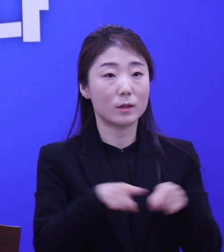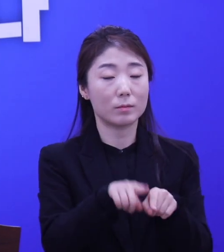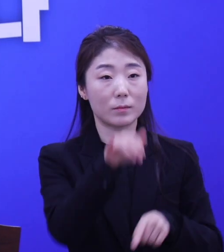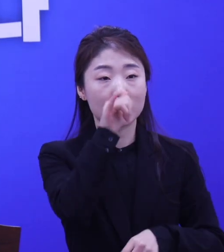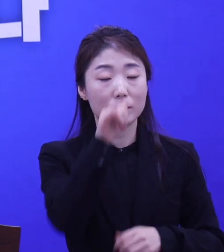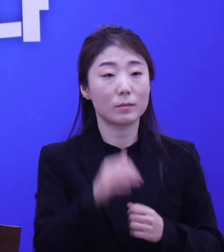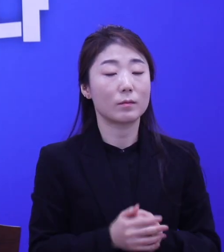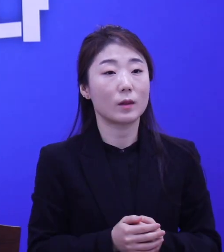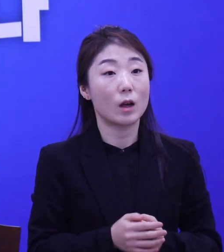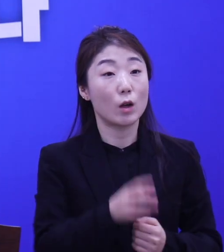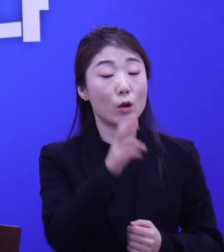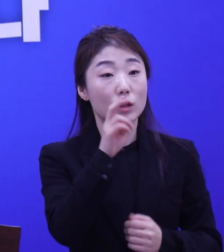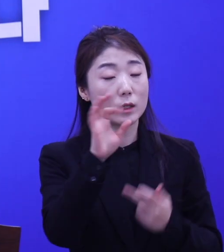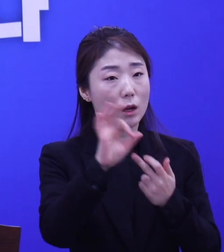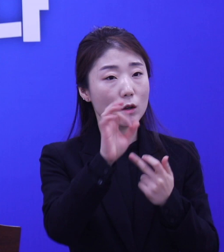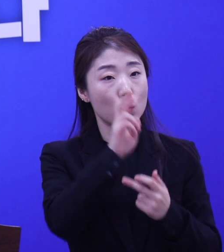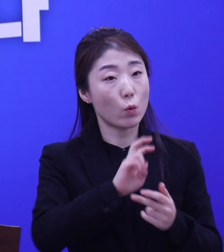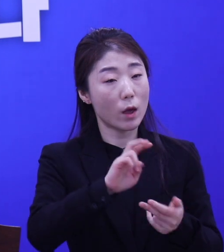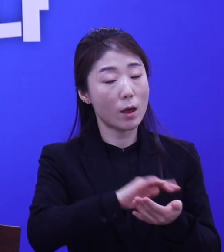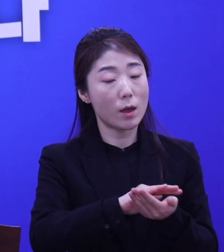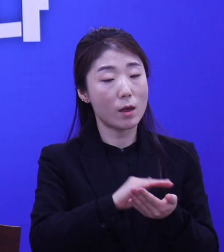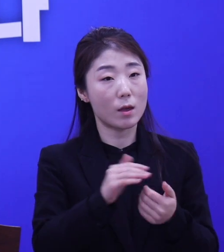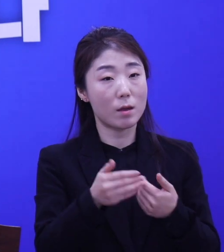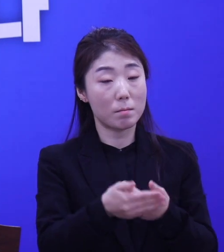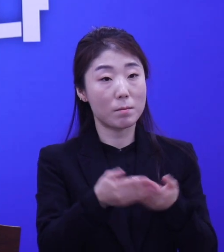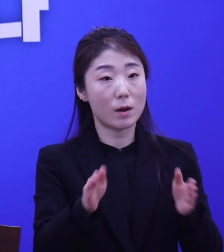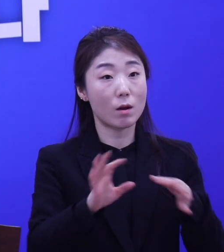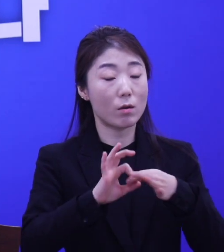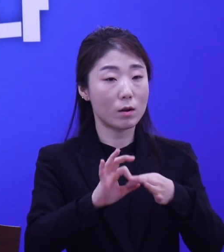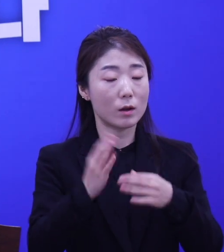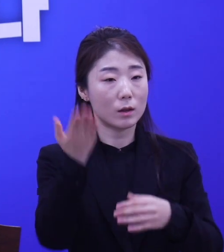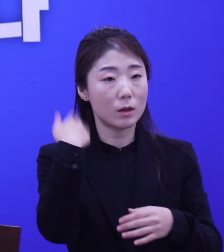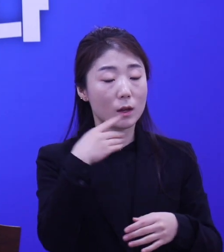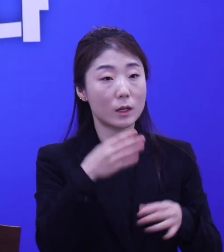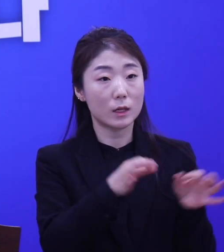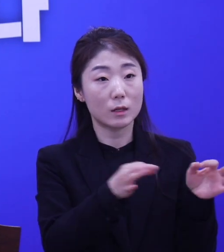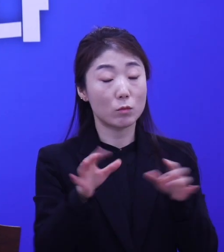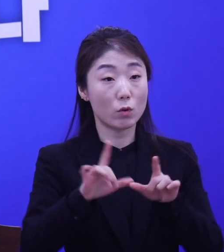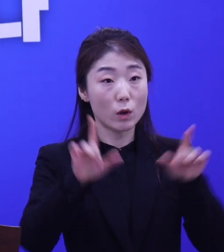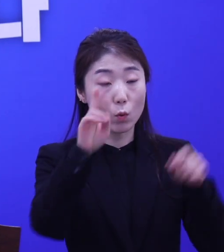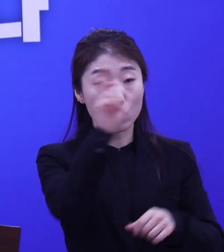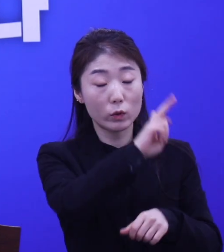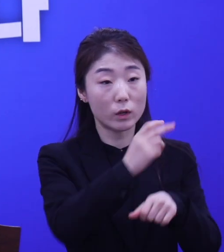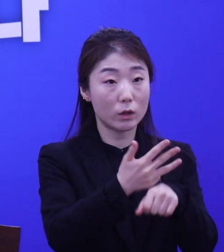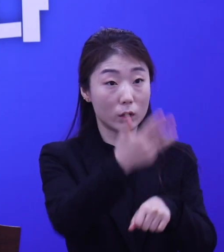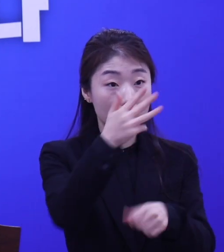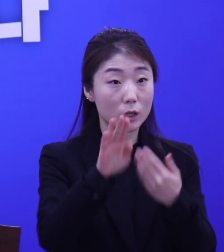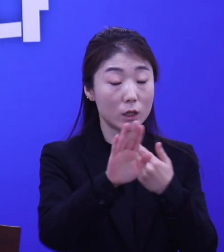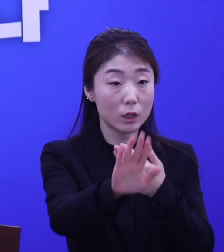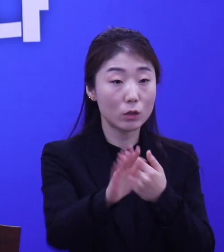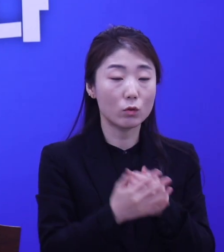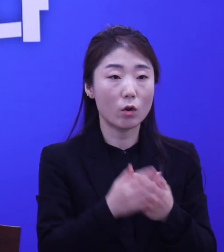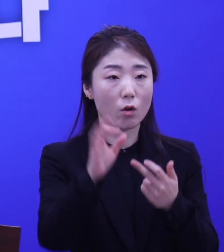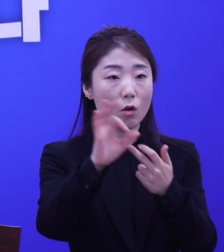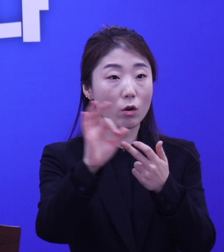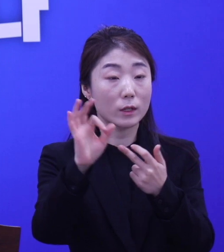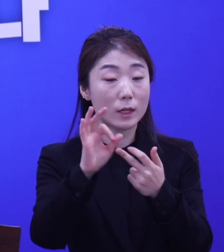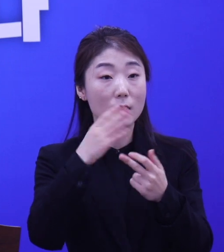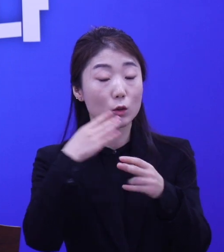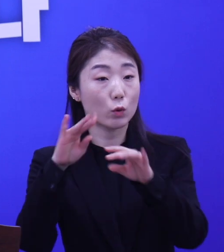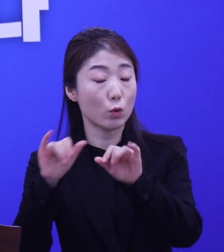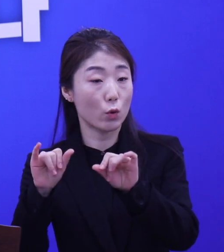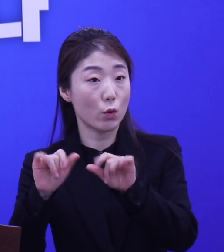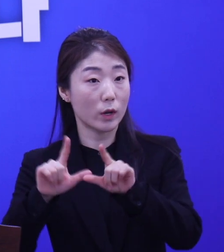노래방 관련은 앞서 말씀드린 대로 지난 금요일 오전 8시 이후 거창 웅양면은 지난 토요일